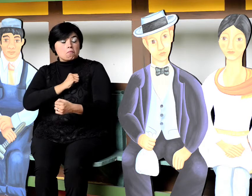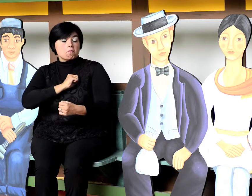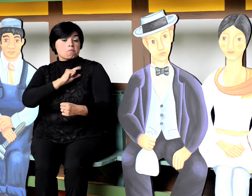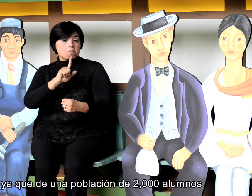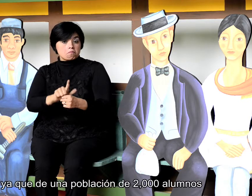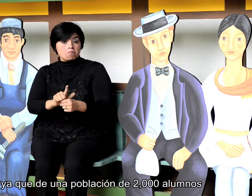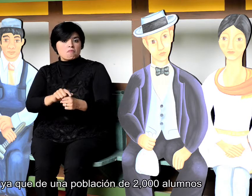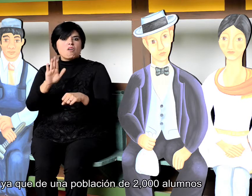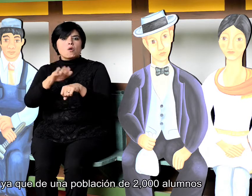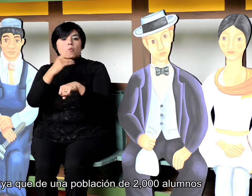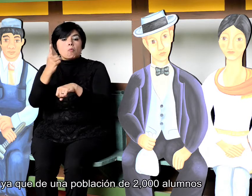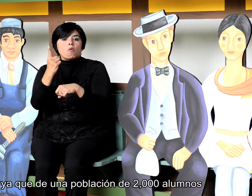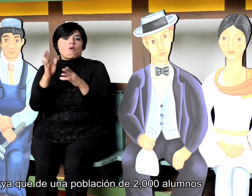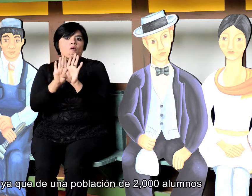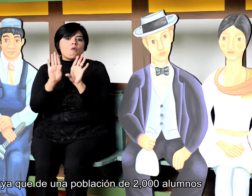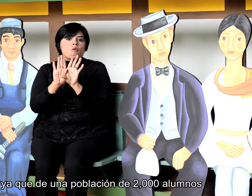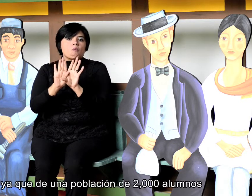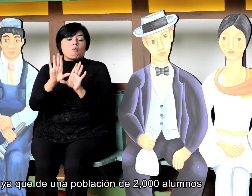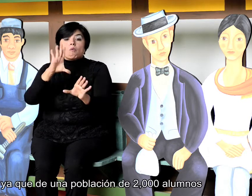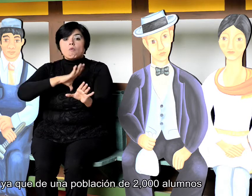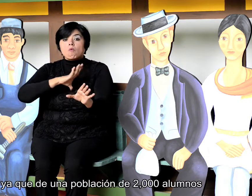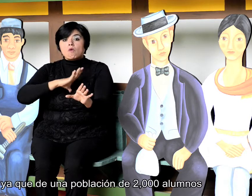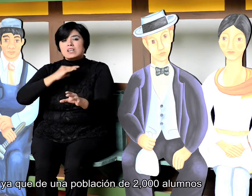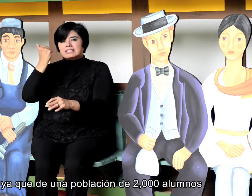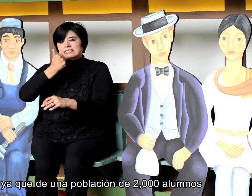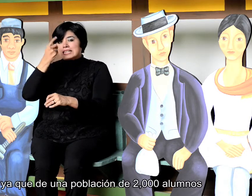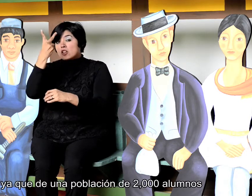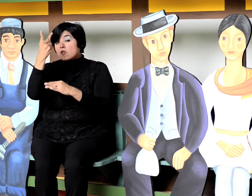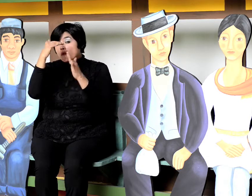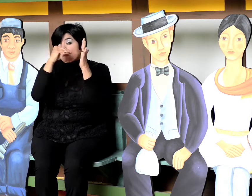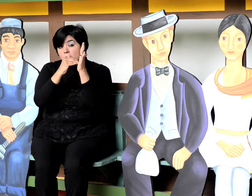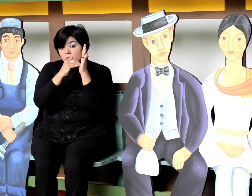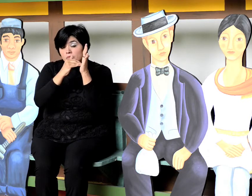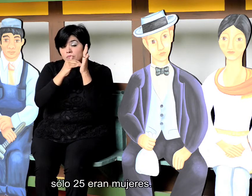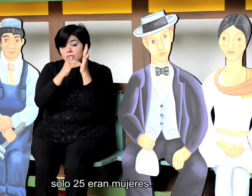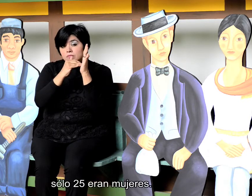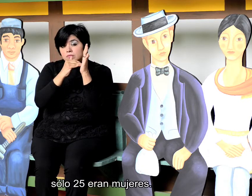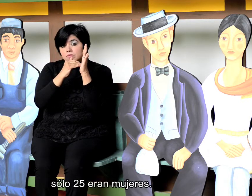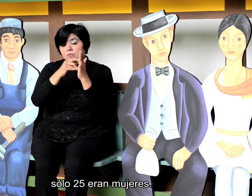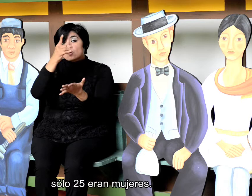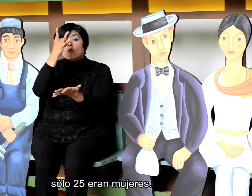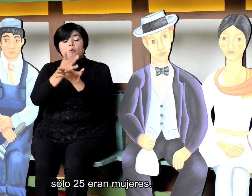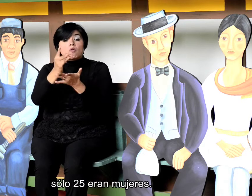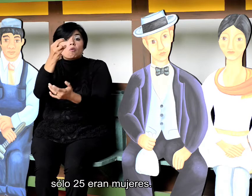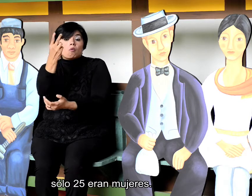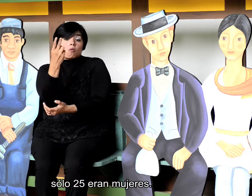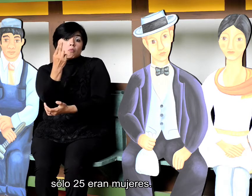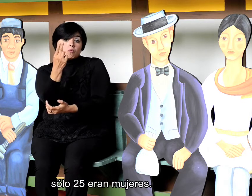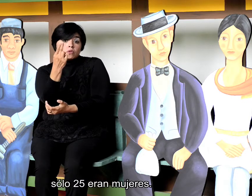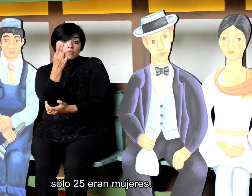ya que de una población de 2,000 alumnos, solo 25 eran